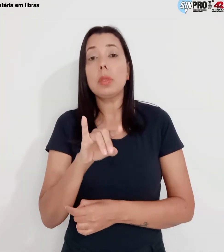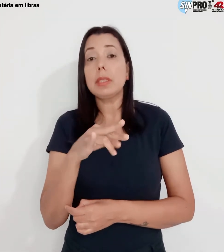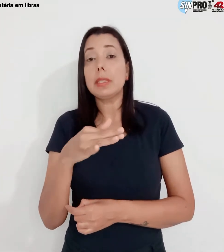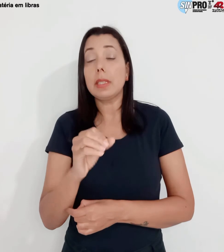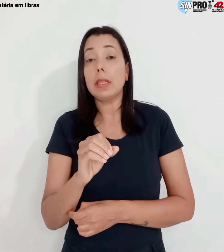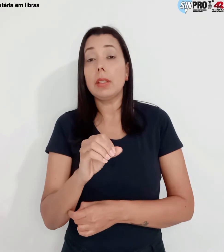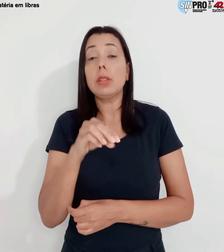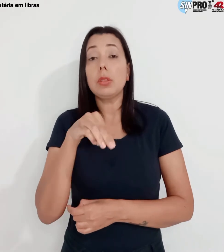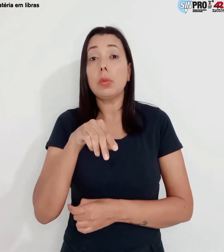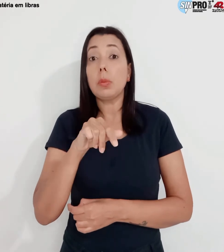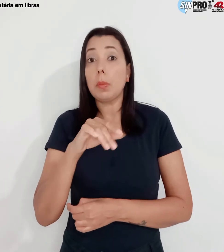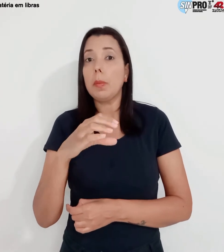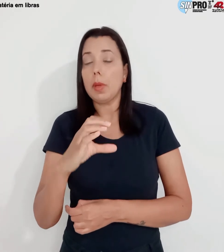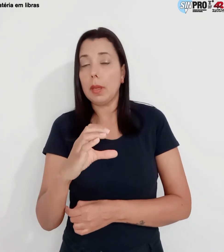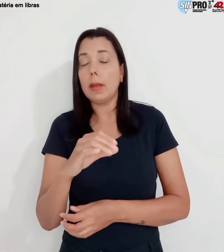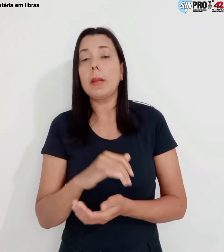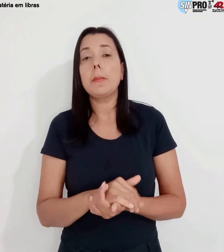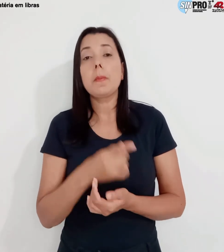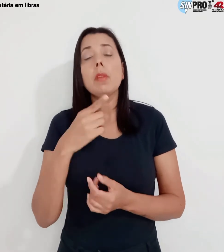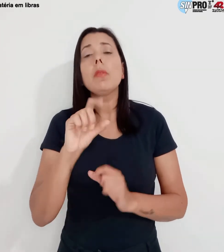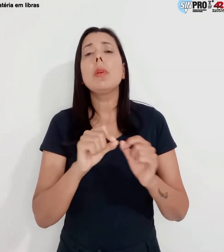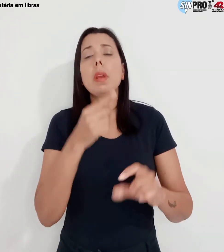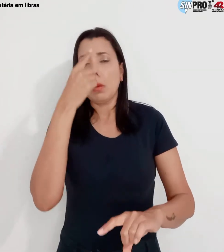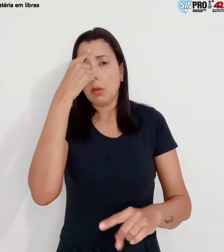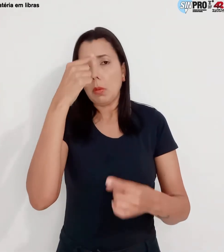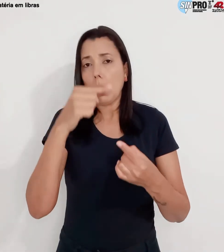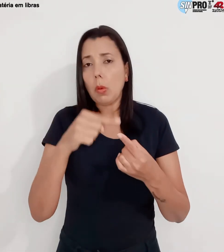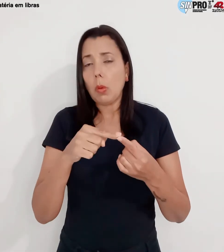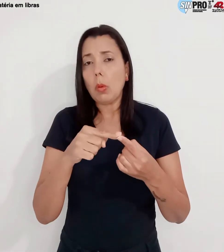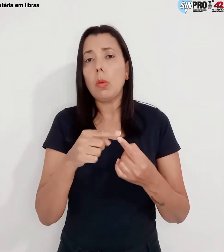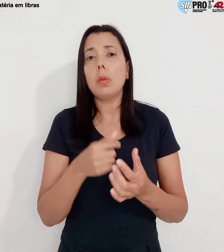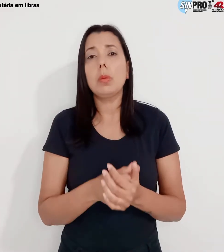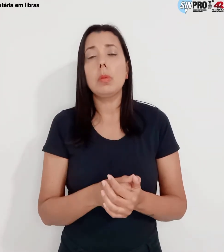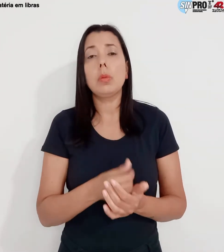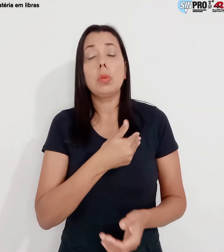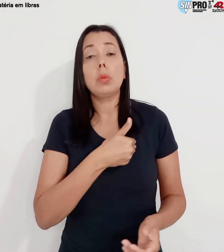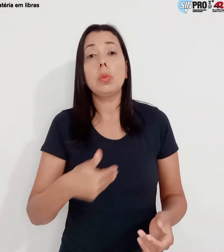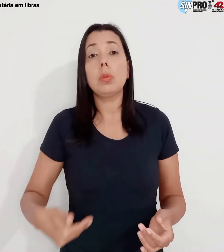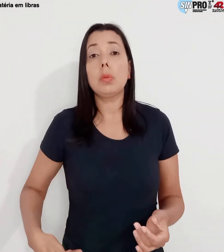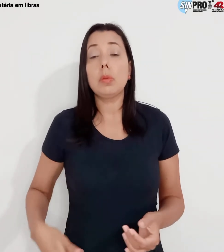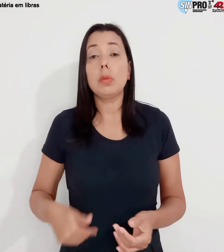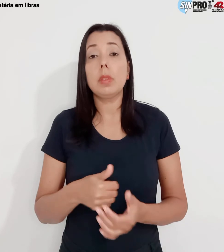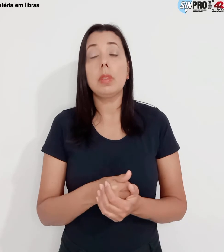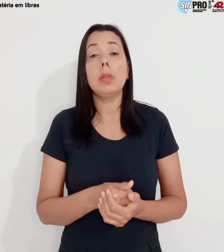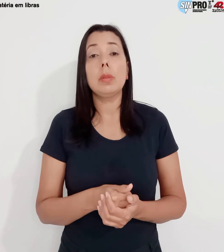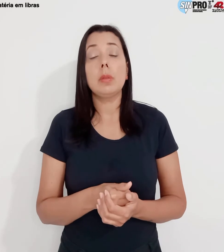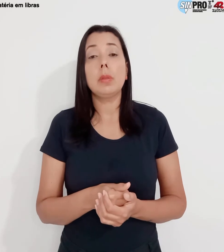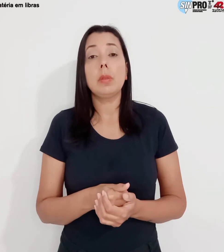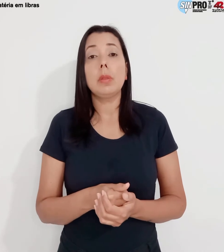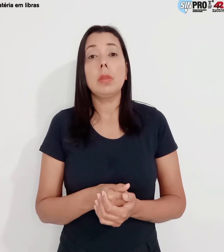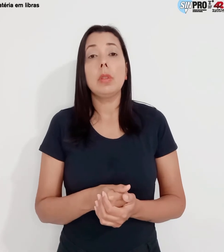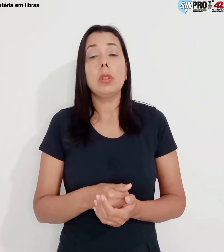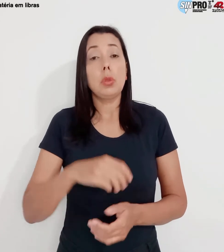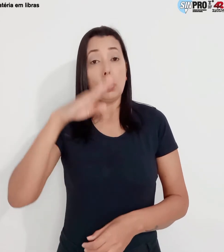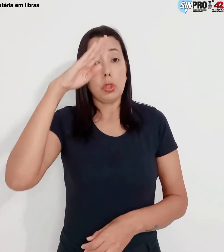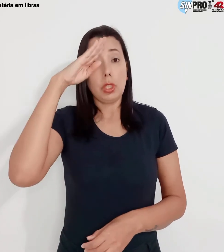O MEC-USAID foi um acordo firmado no governo ditatorial do general